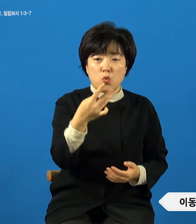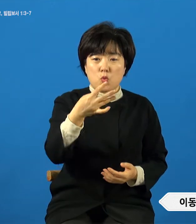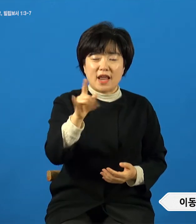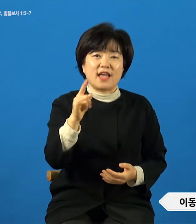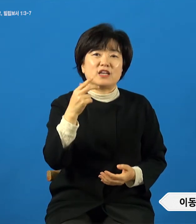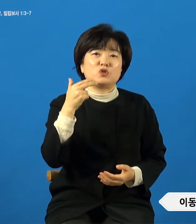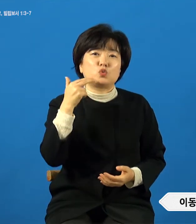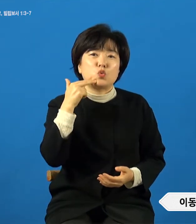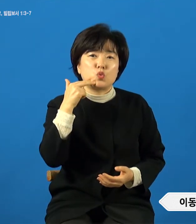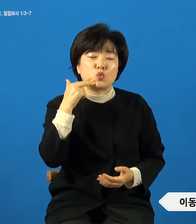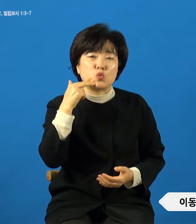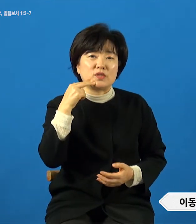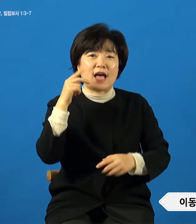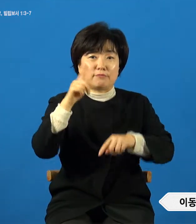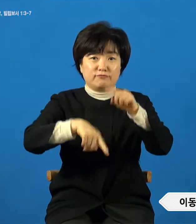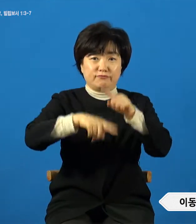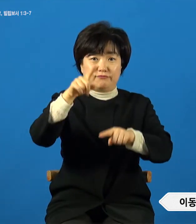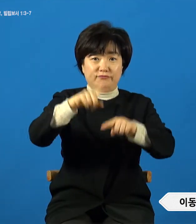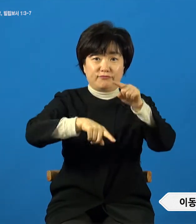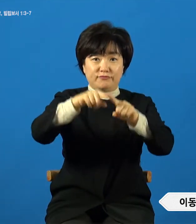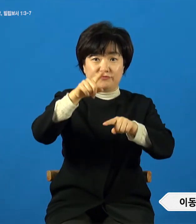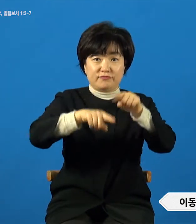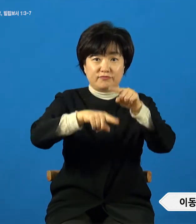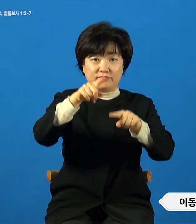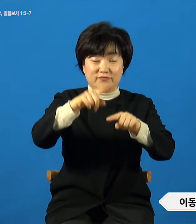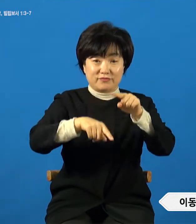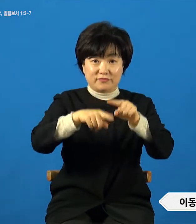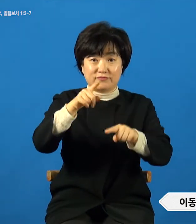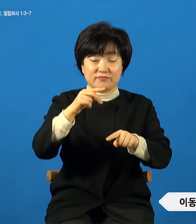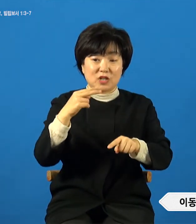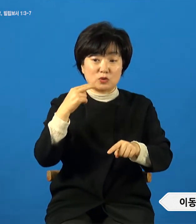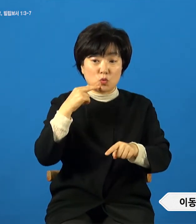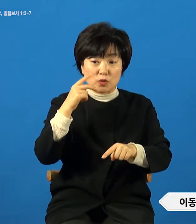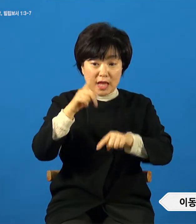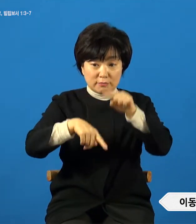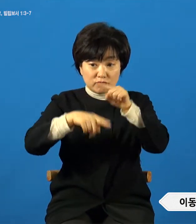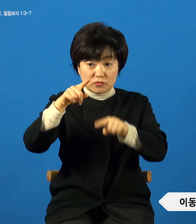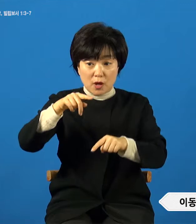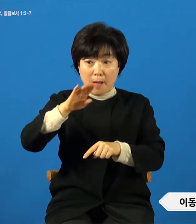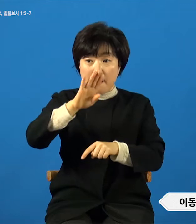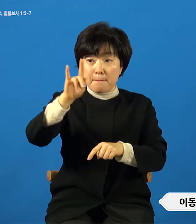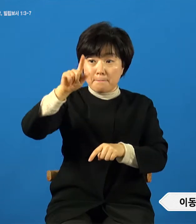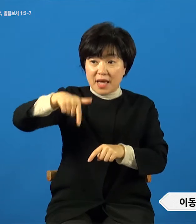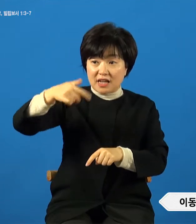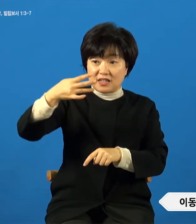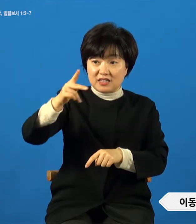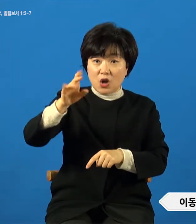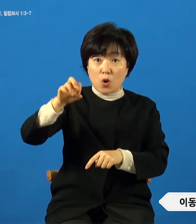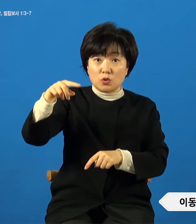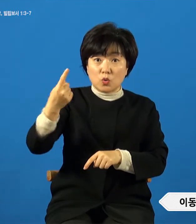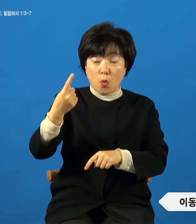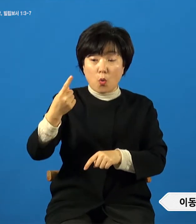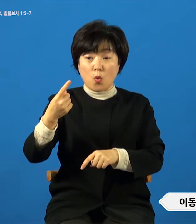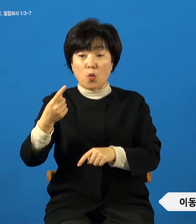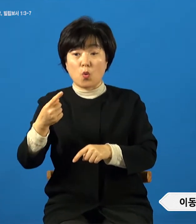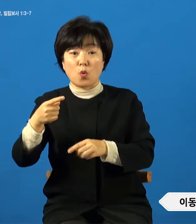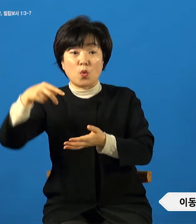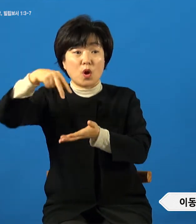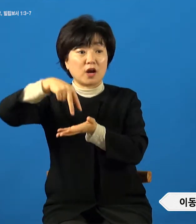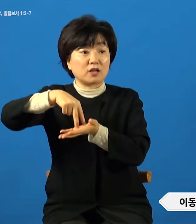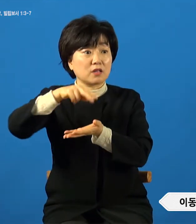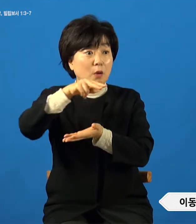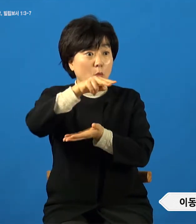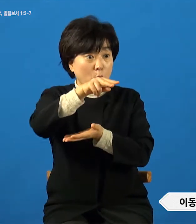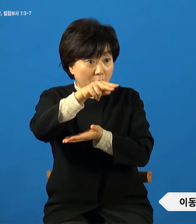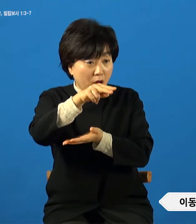송천, 여러분이 지금 백령도 같은 데 가서 날씨가 맑으면 그쪽이 이렇게 보인다고 합니다. 그곳에 도착을 하게 된